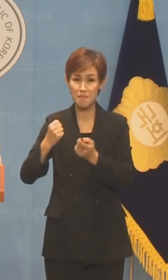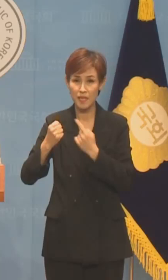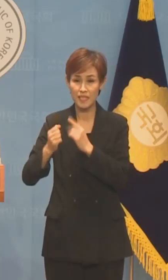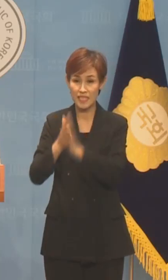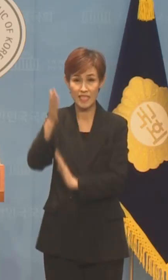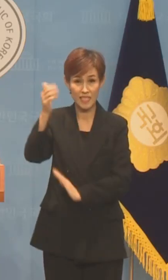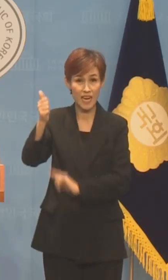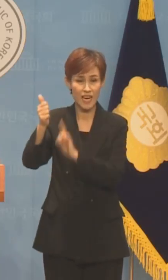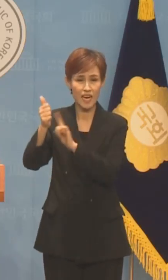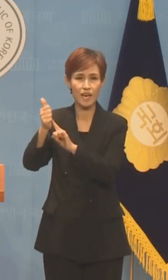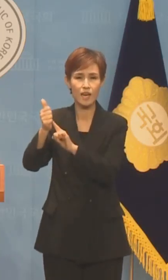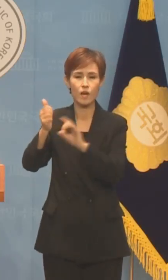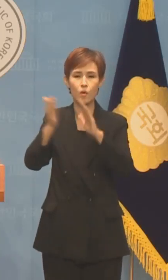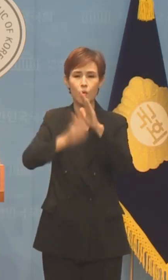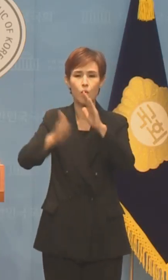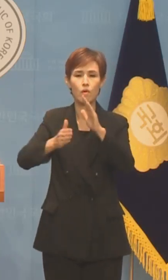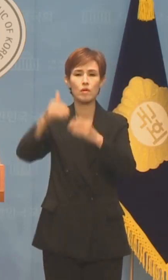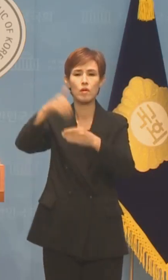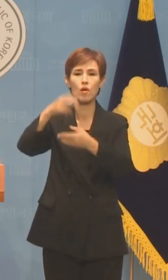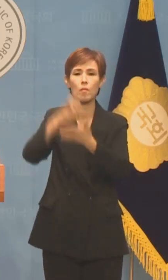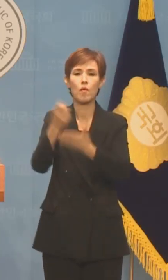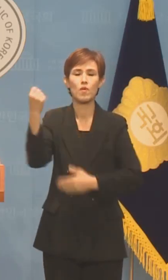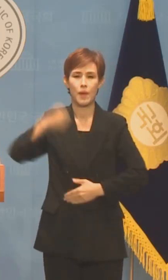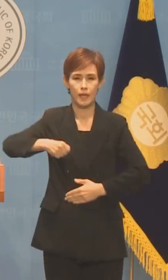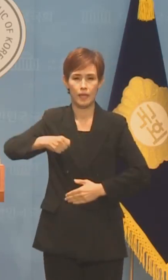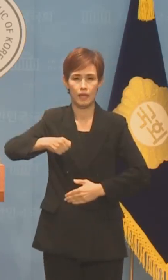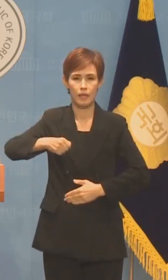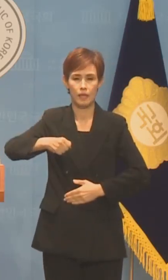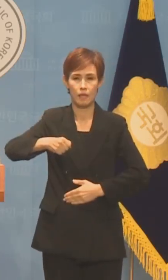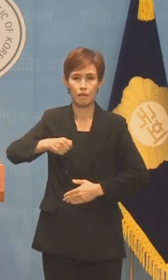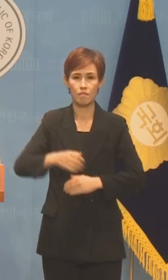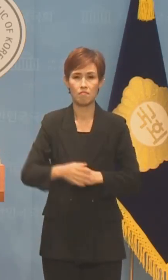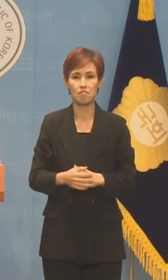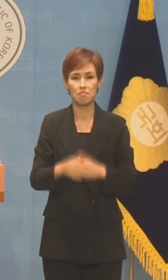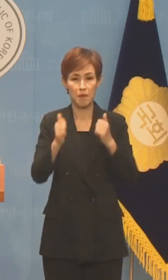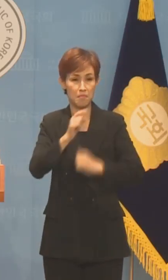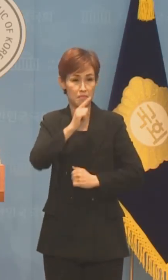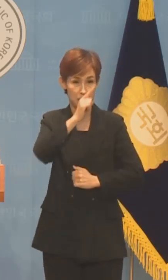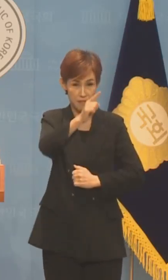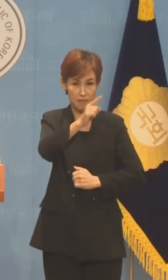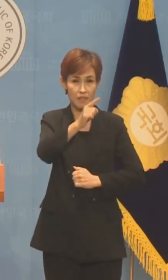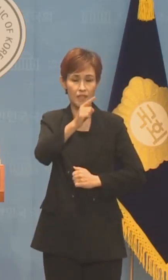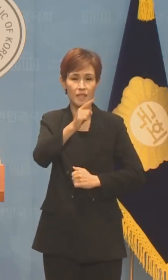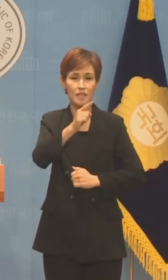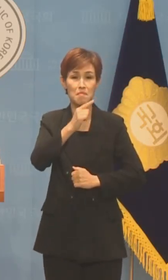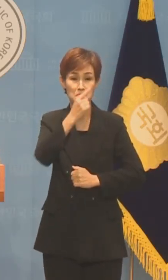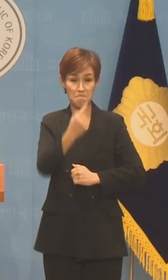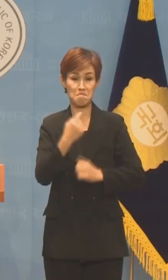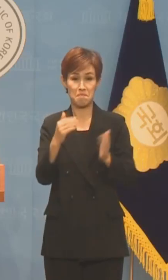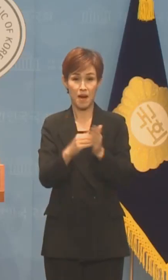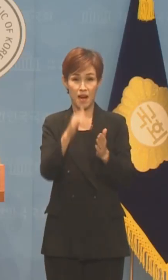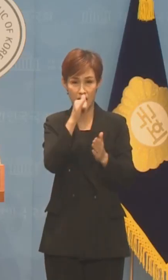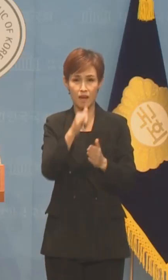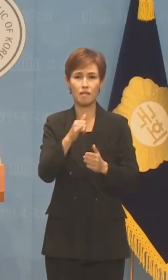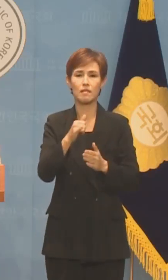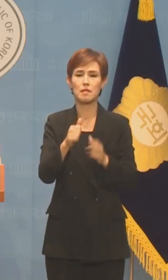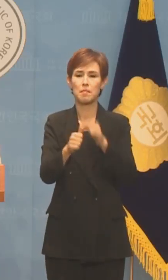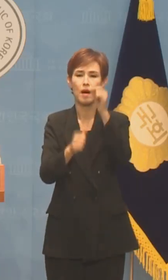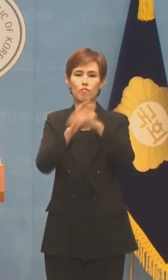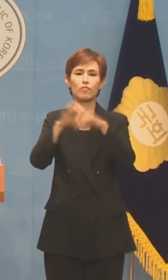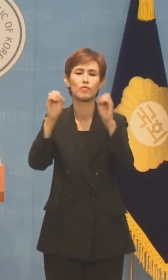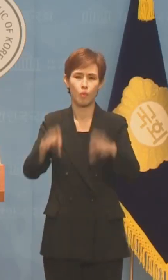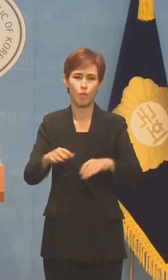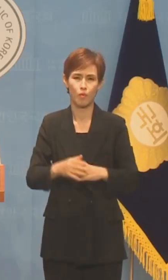시장이 공직선거법 위반 혐의로 파기환송심에서 당선 무효형을 선고받은 것입니다.